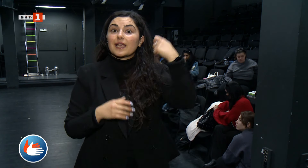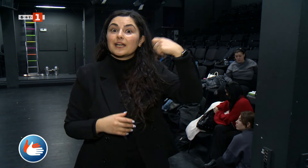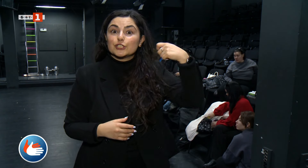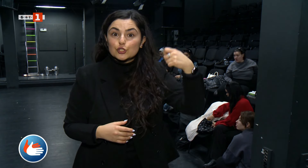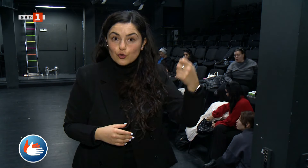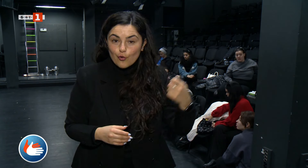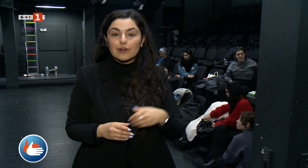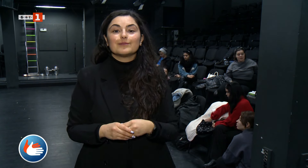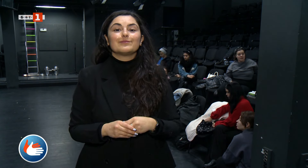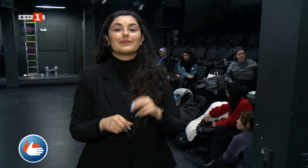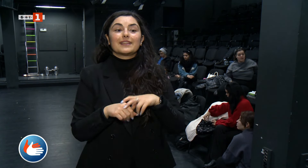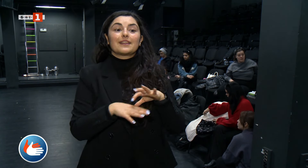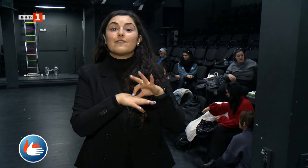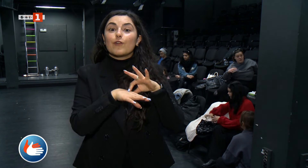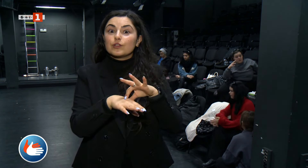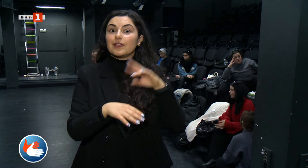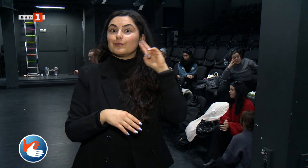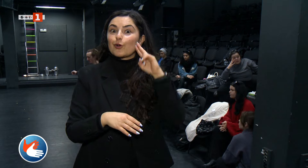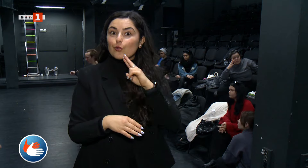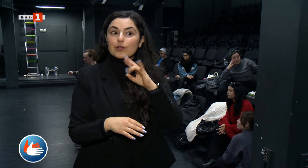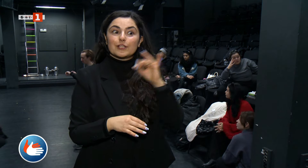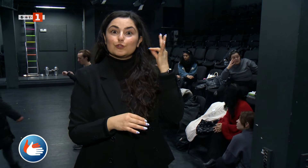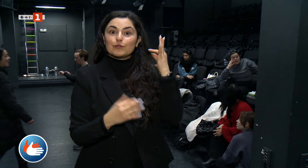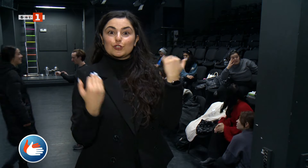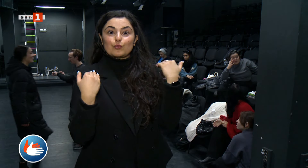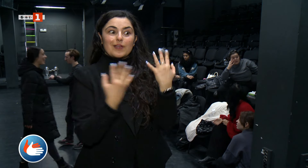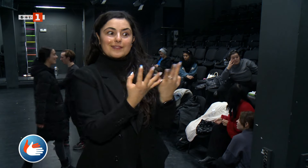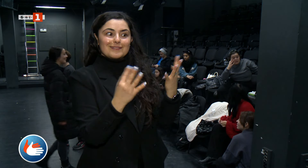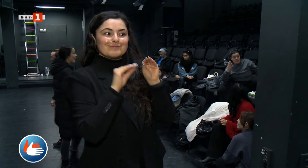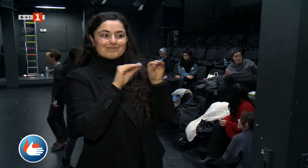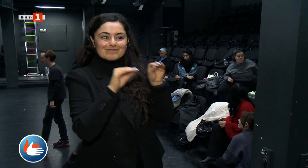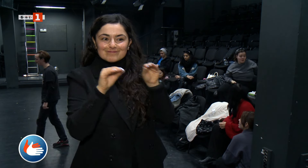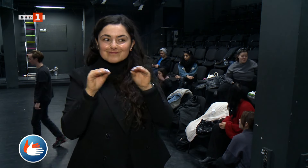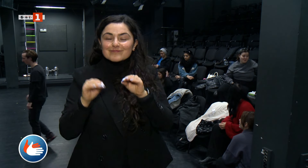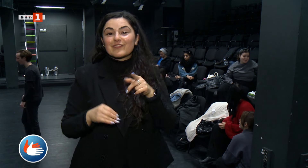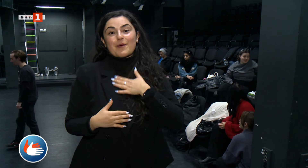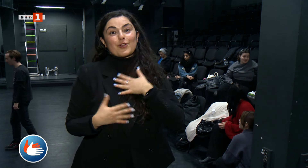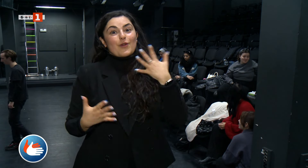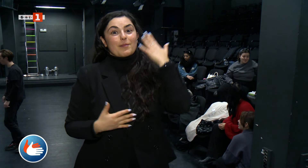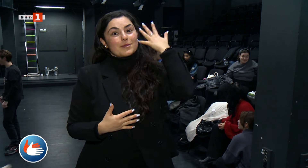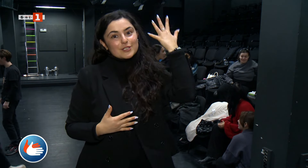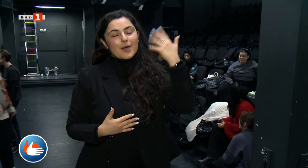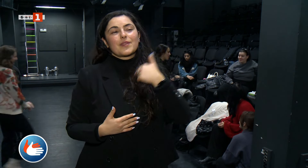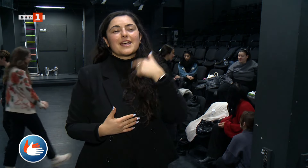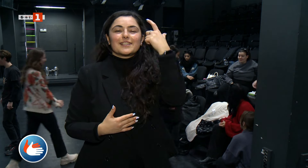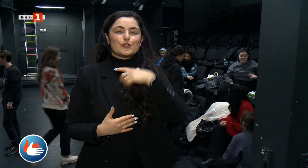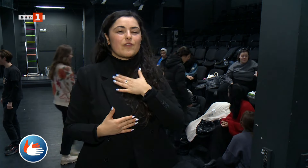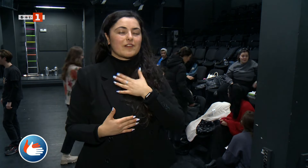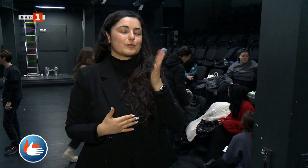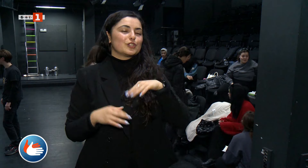стана режисьор, да водя глухи и чуващи студенти и да им преподавам. Голяма моя мечта. Аз вярвам, че това